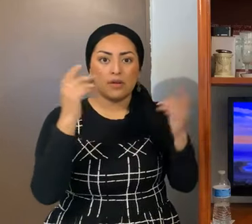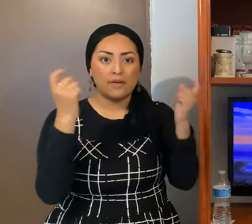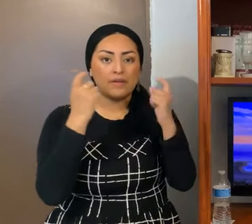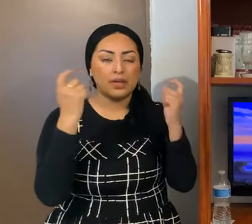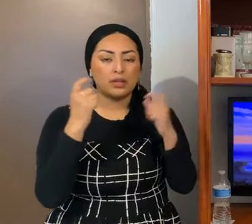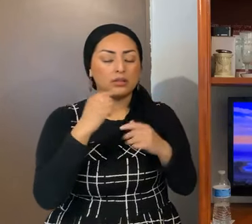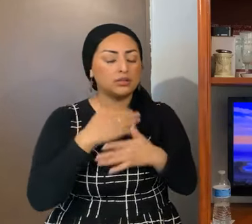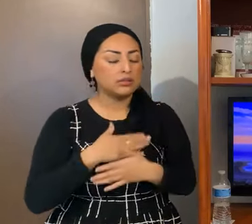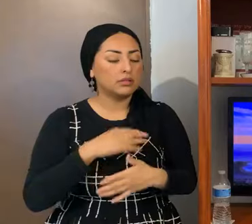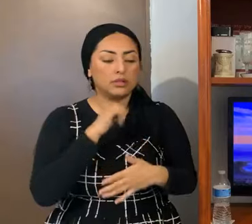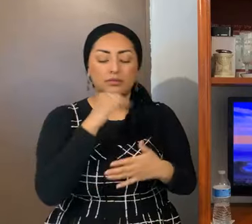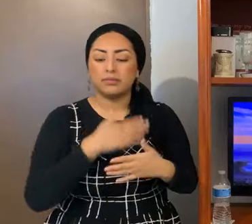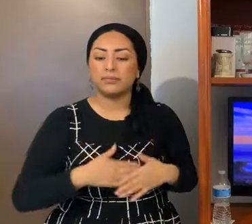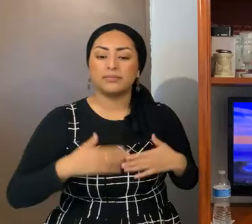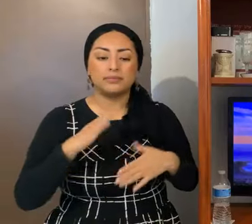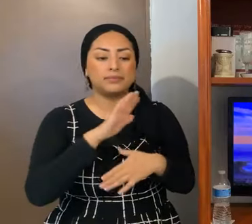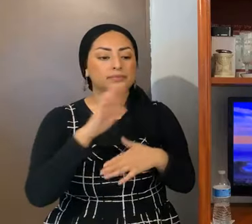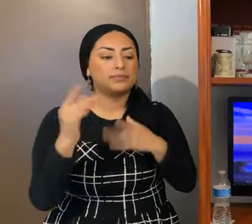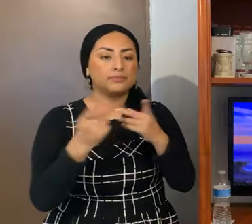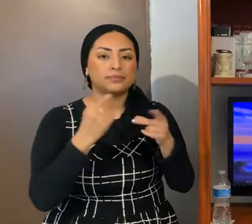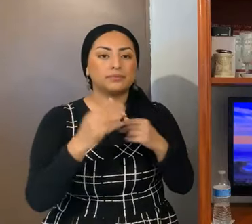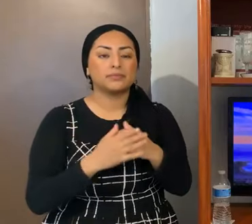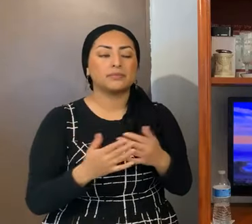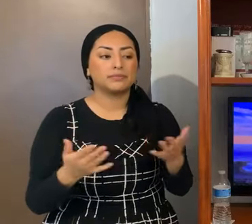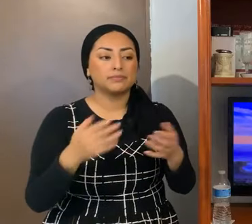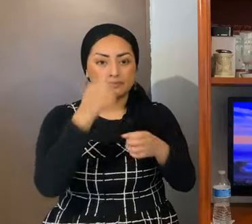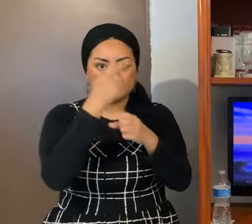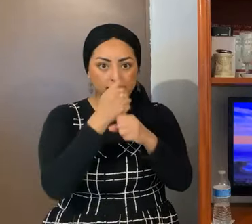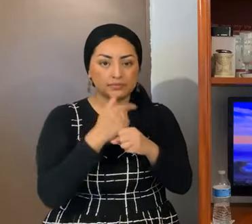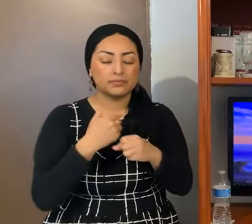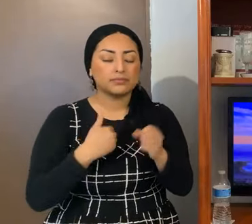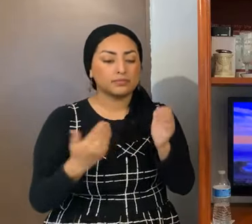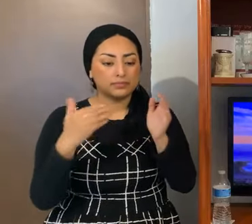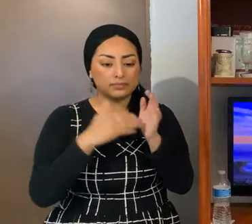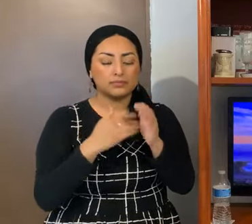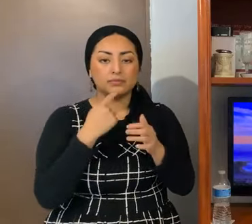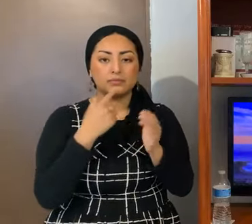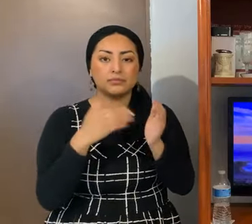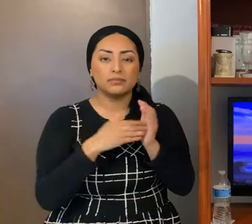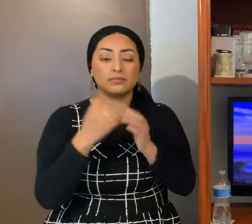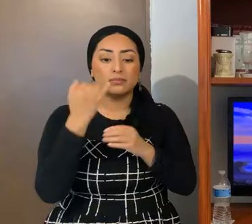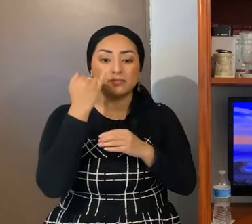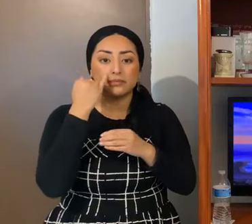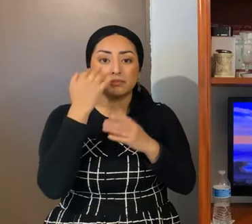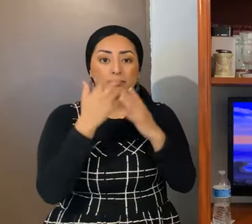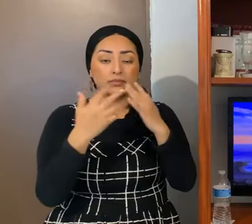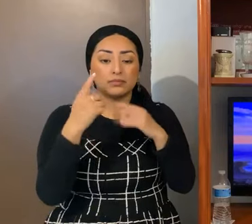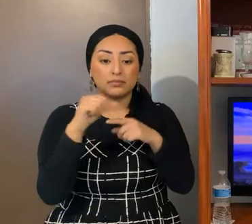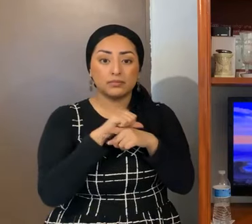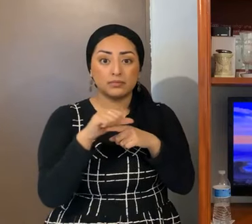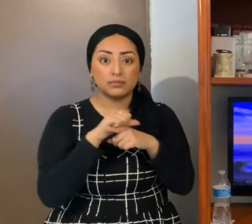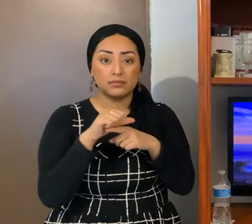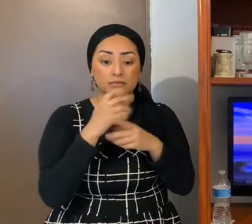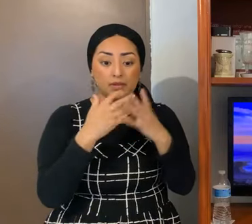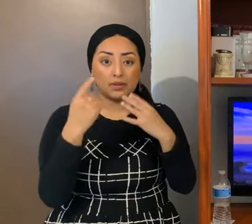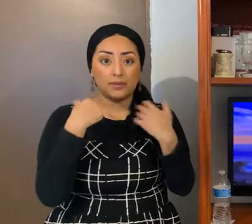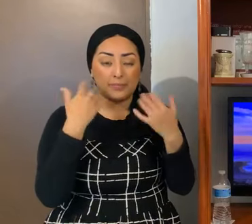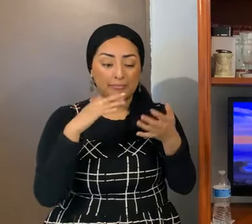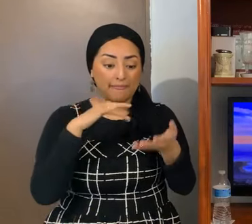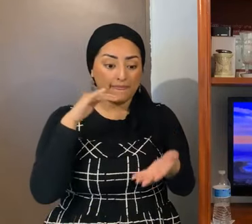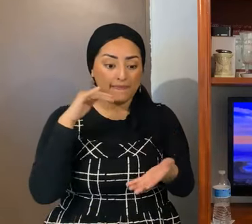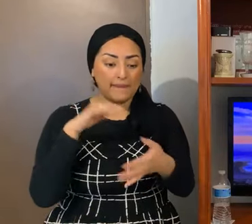me complaceré en vuestras asambleas. Amados, vuelvo a repetirlo, si alguien ha cometido algo de lo que hemos